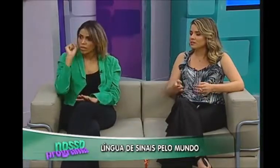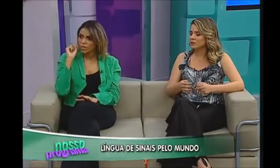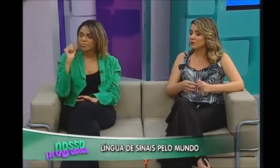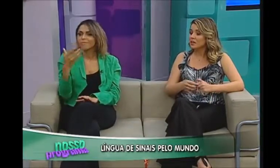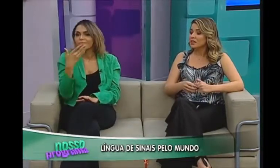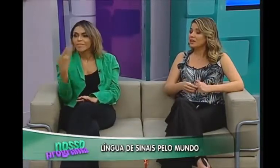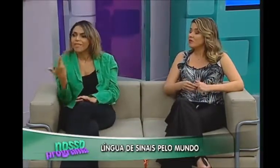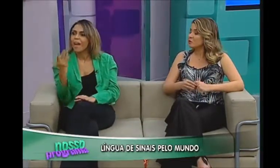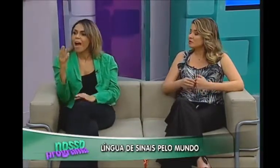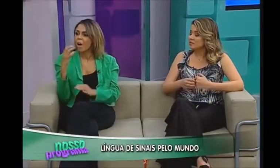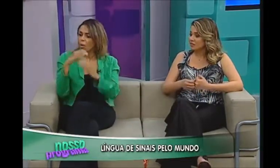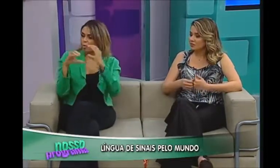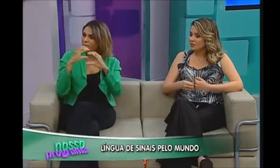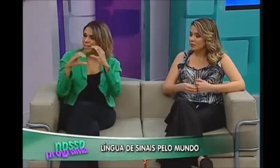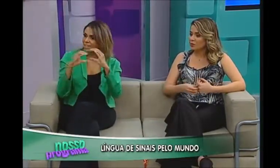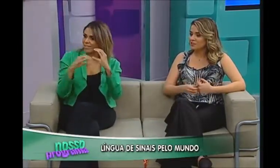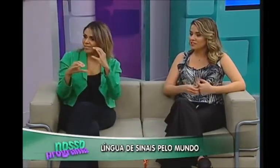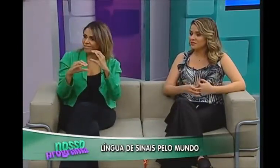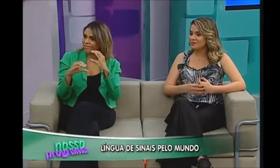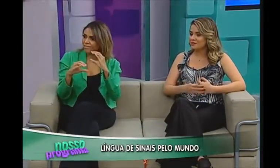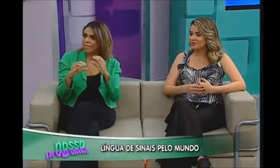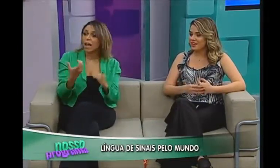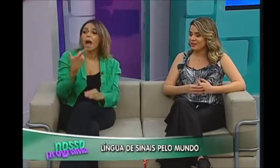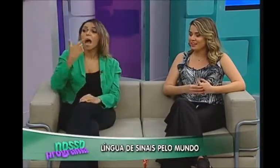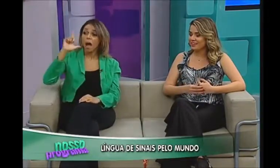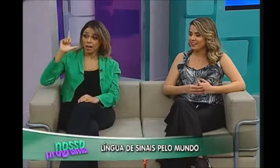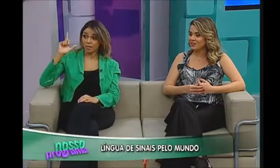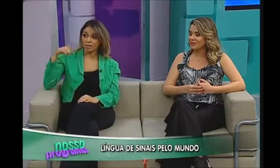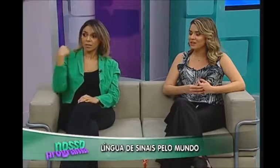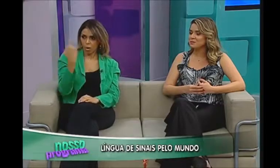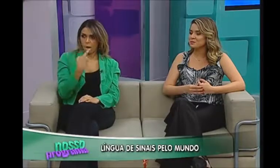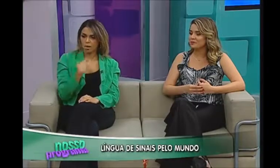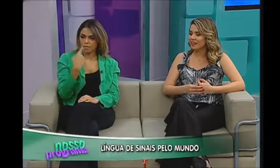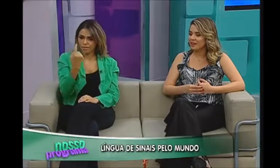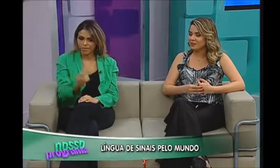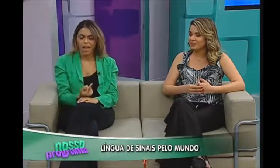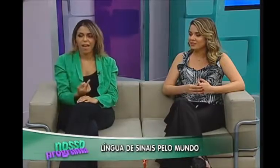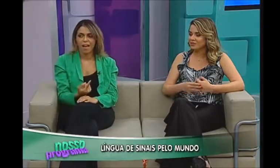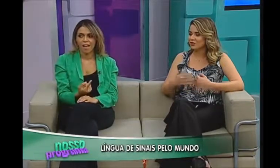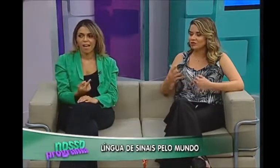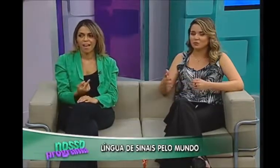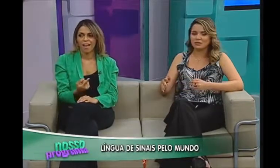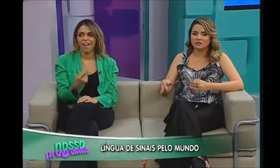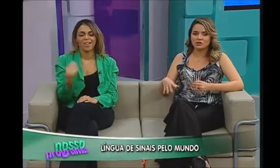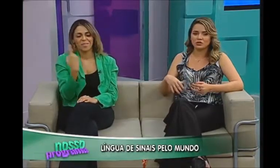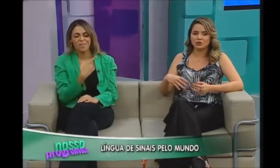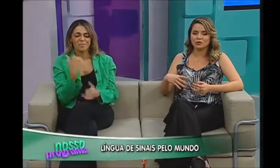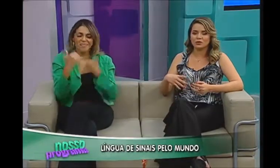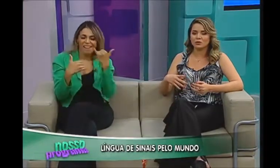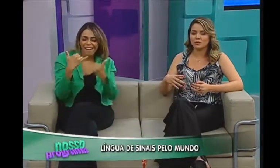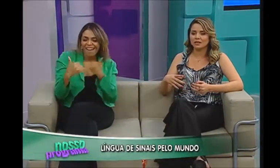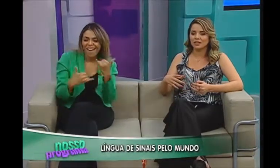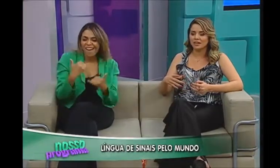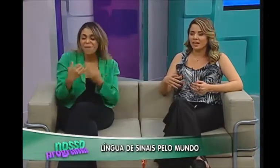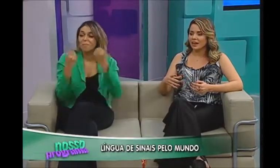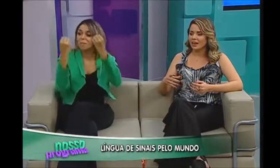comunicação. Inclusive, da outra vez que vocês vieram aqui, que não faz muito tempo, a gente se divertiu bastante, a gente falou sobre